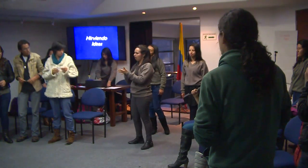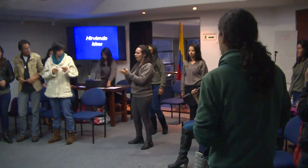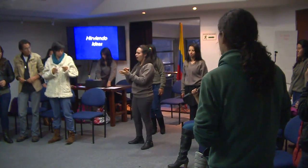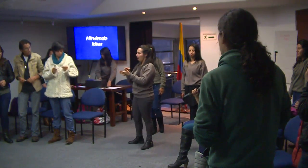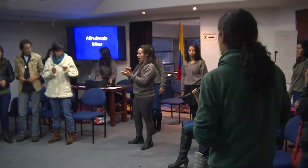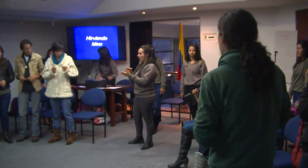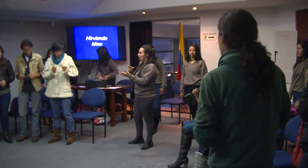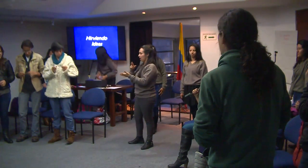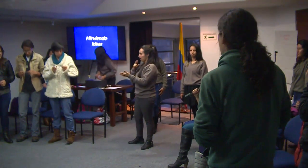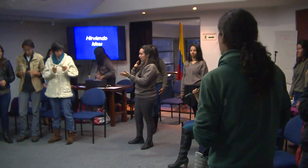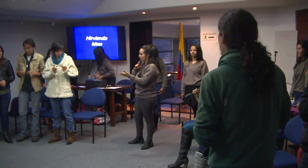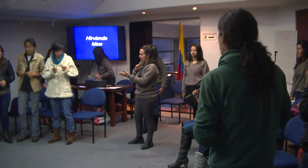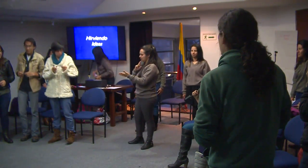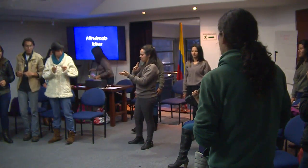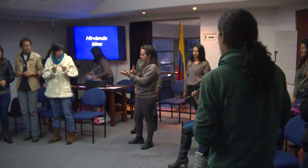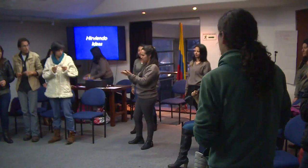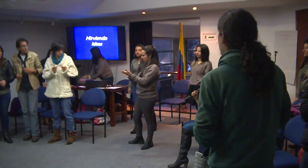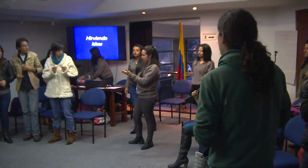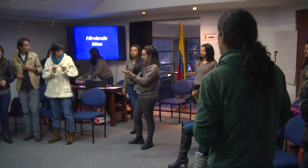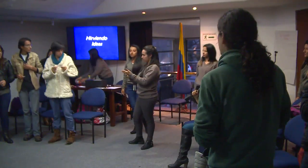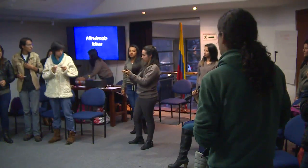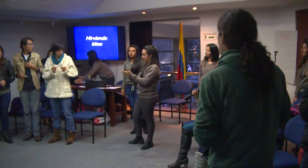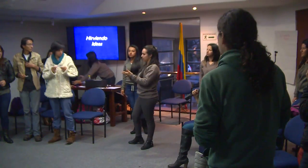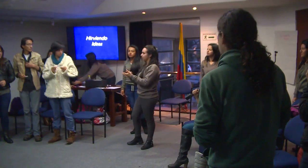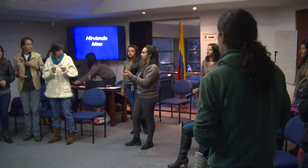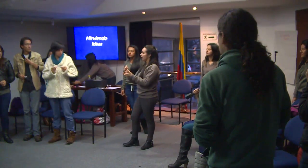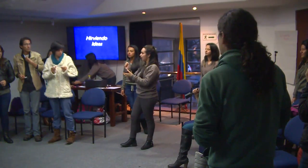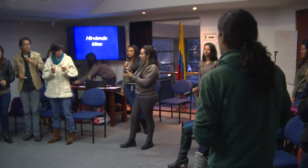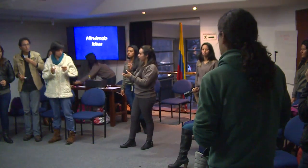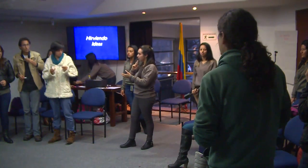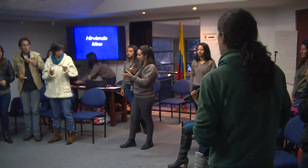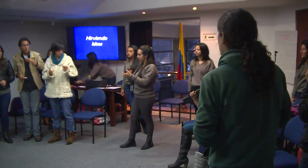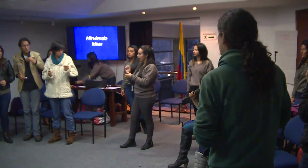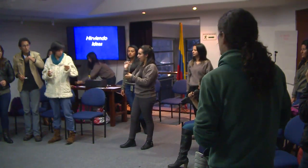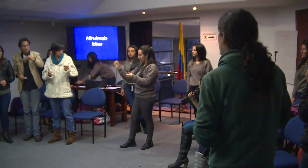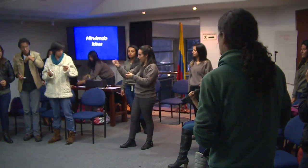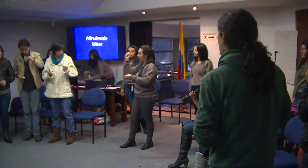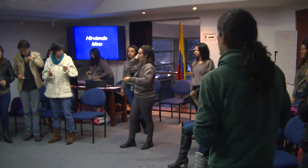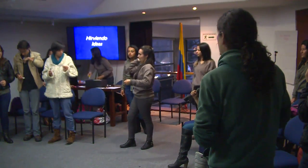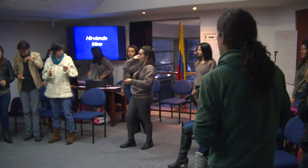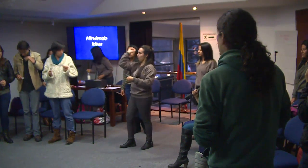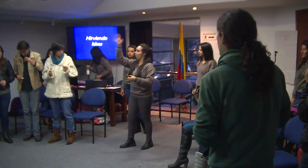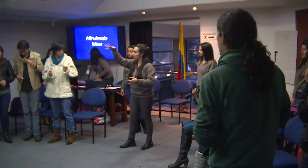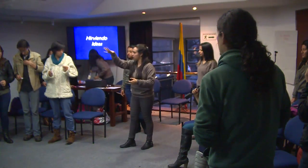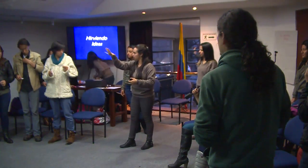Entonces tú vas a leer la pregunta, darás la respuesta.